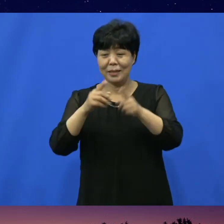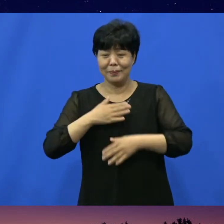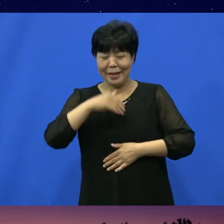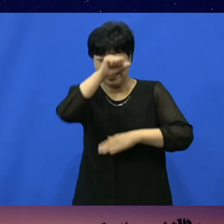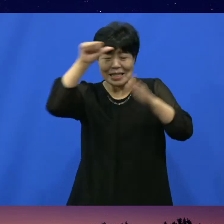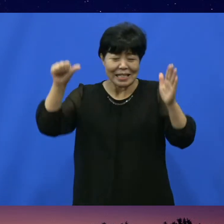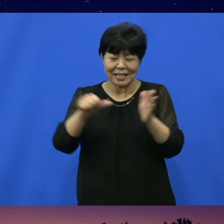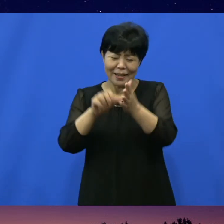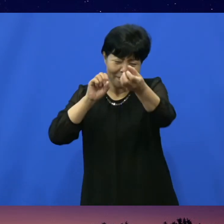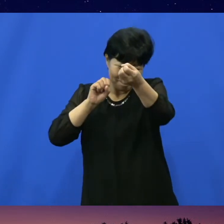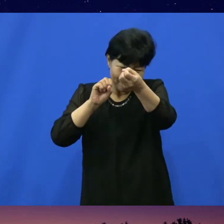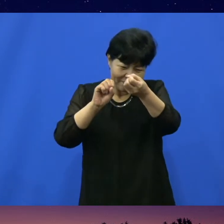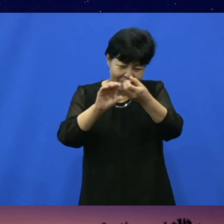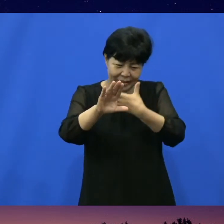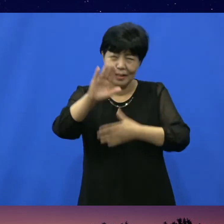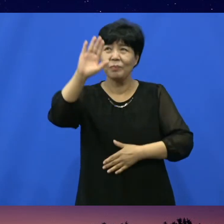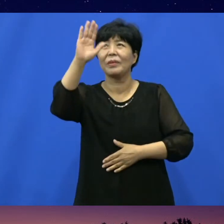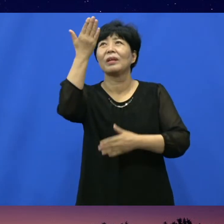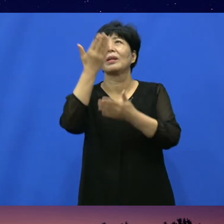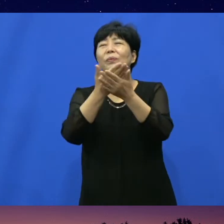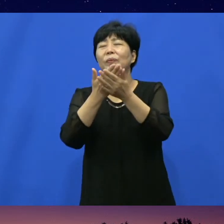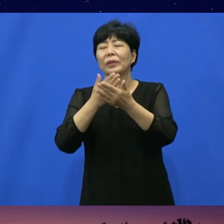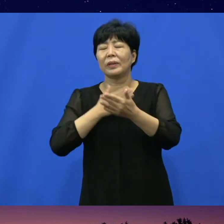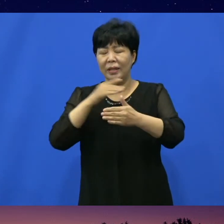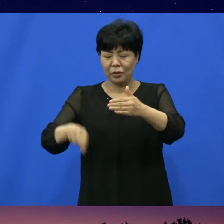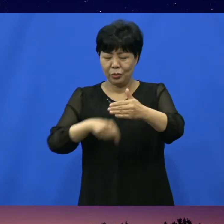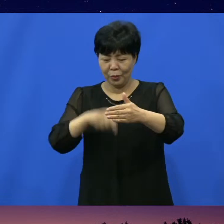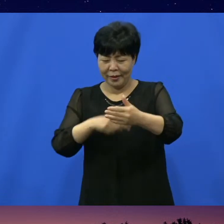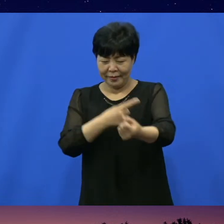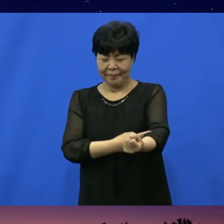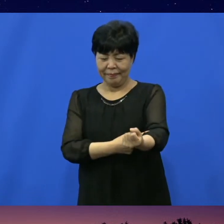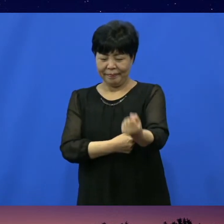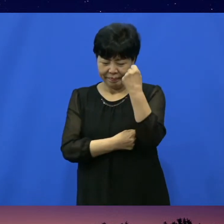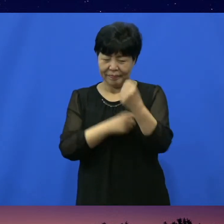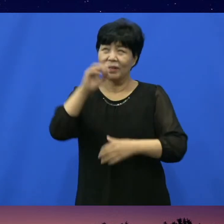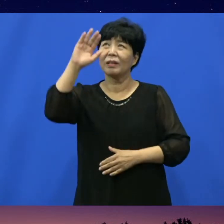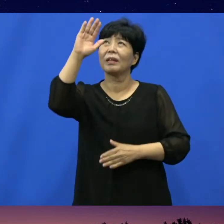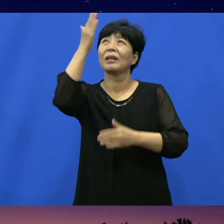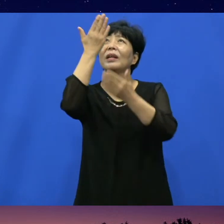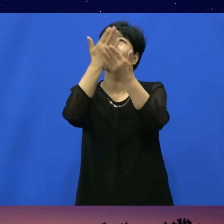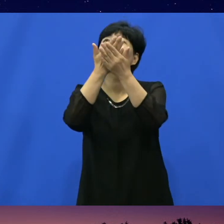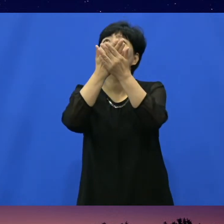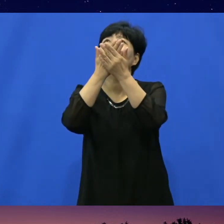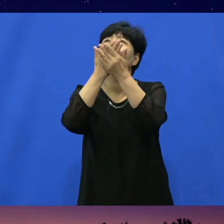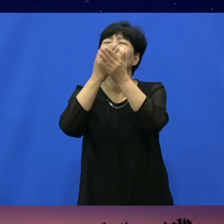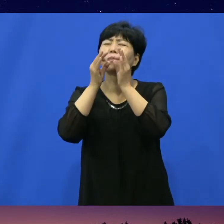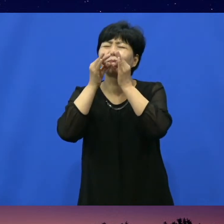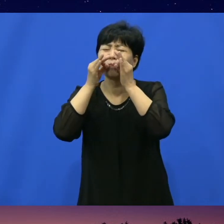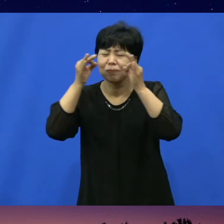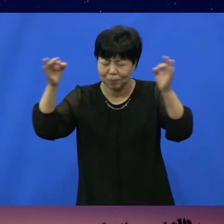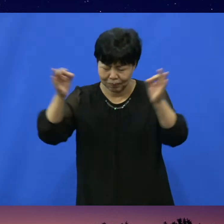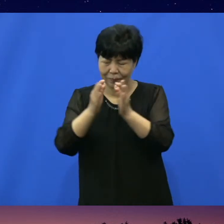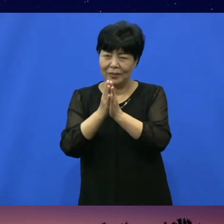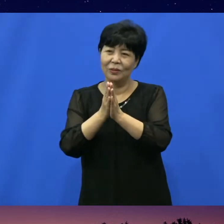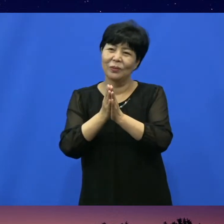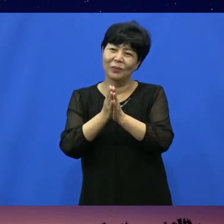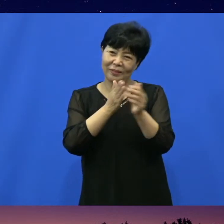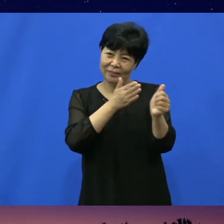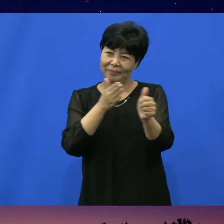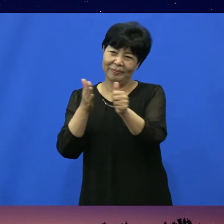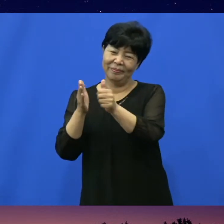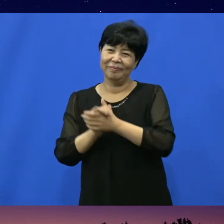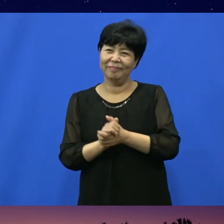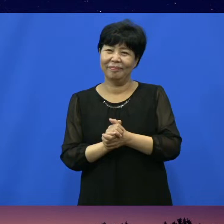답이 되게 해주십시오. 이 말씀이 내 안에 능력이 되게 해달라고 기도를 할 때 말씀을 갖고 기도하셔야 돼요. 그것보다